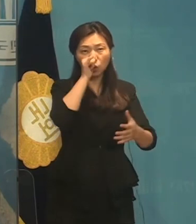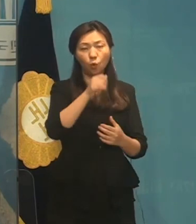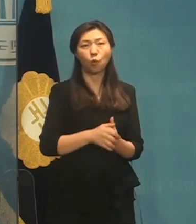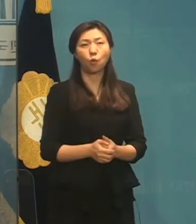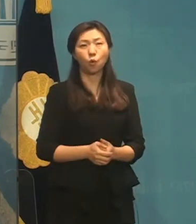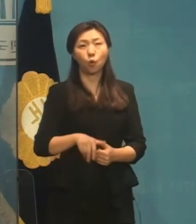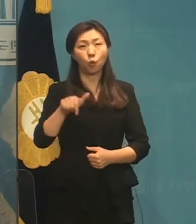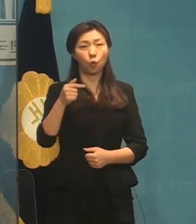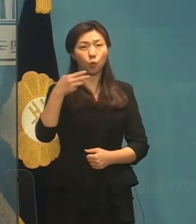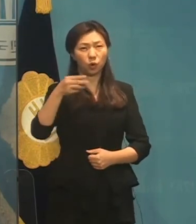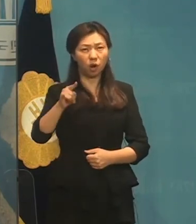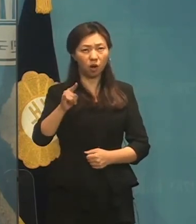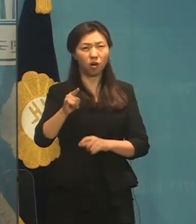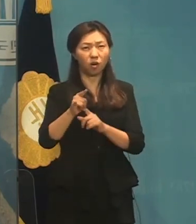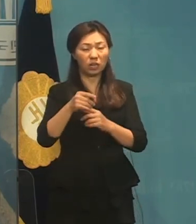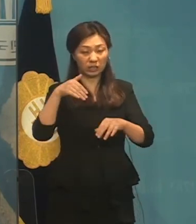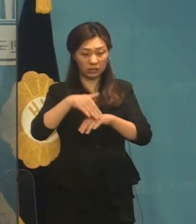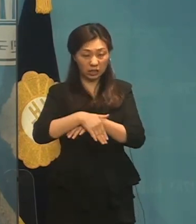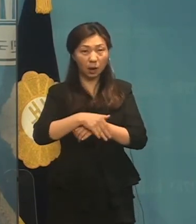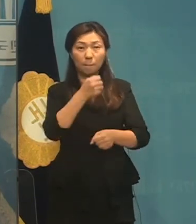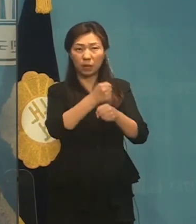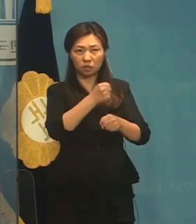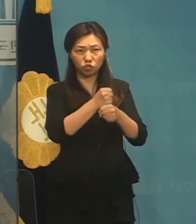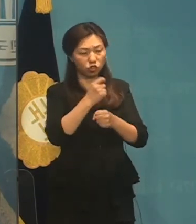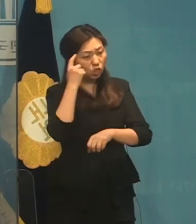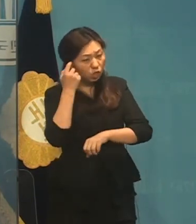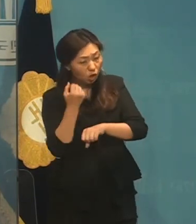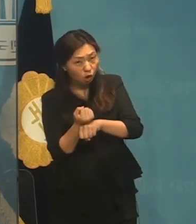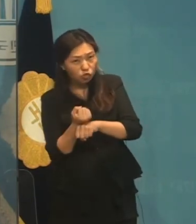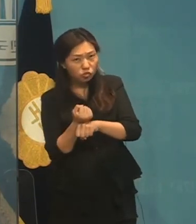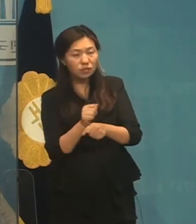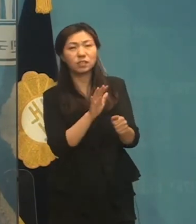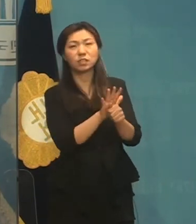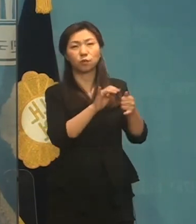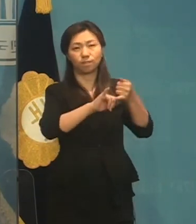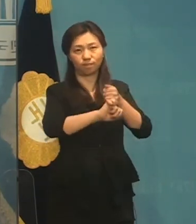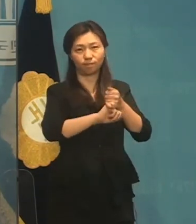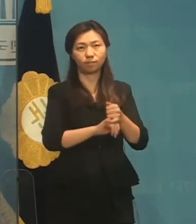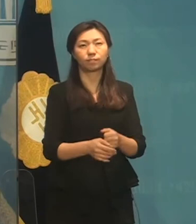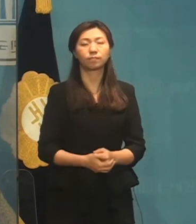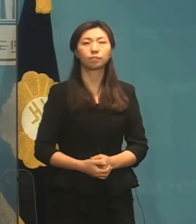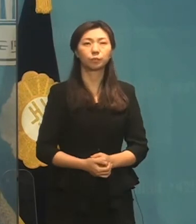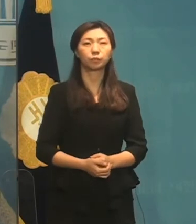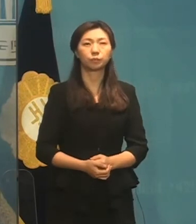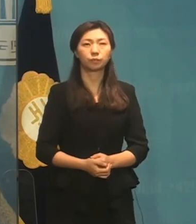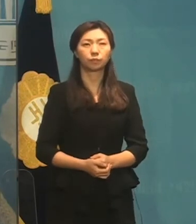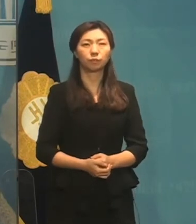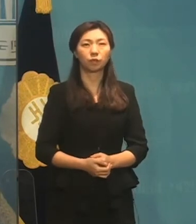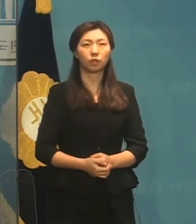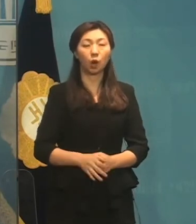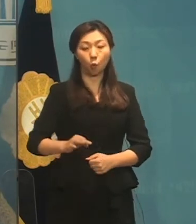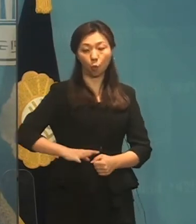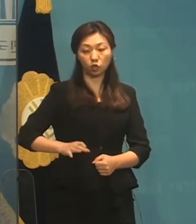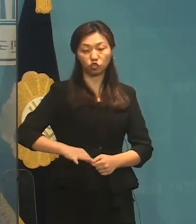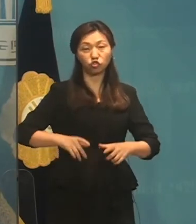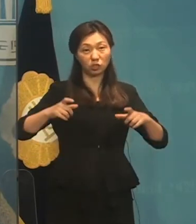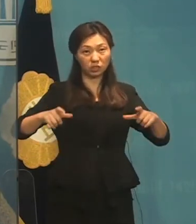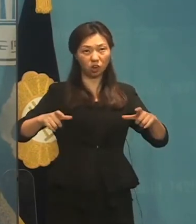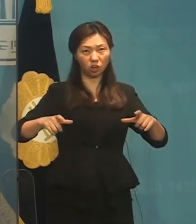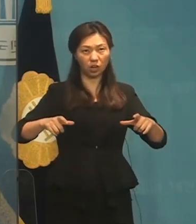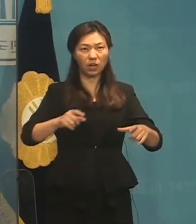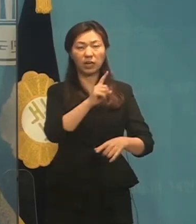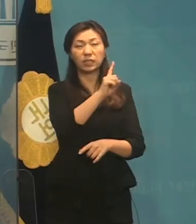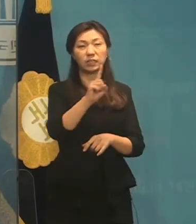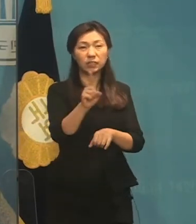캠프 산업을 적극 육성하며 연구개발 지원도 확대하겠습니다. 넷째, 원주권에 디지털 헬스케어